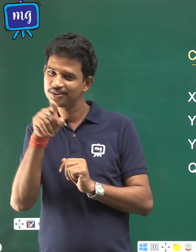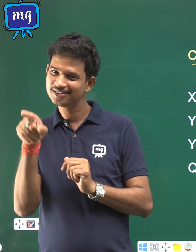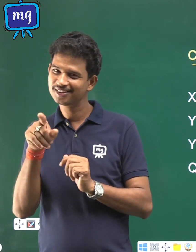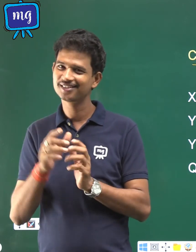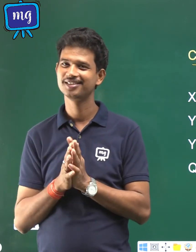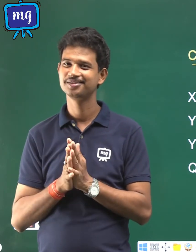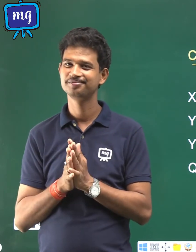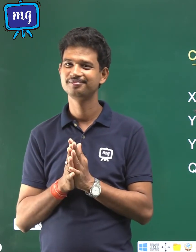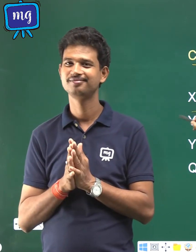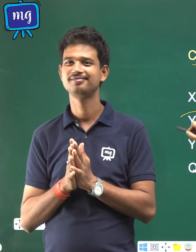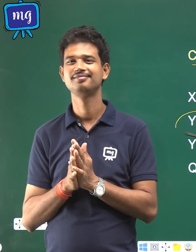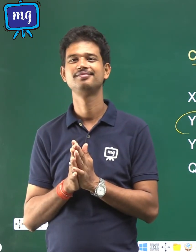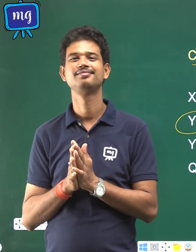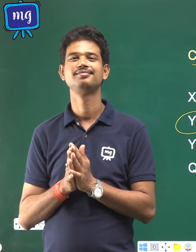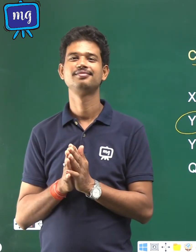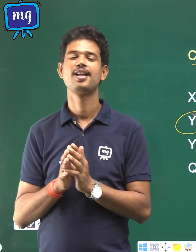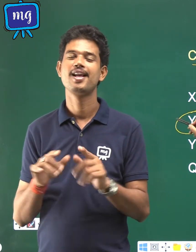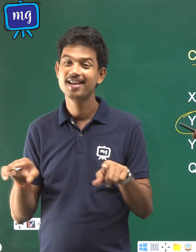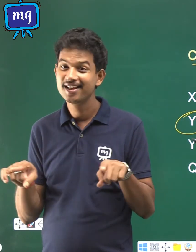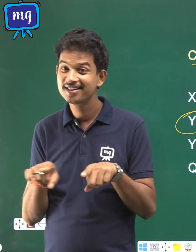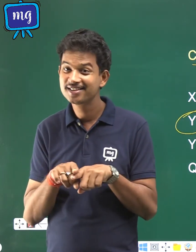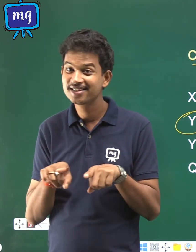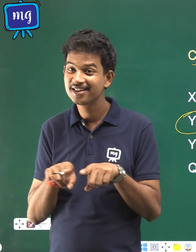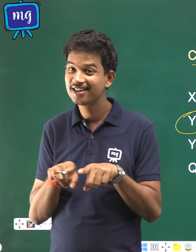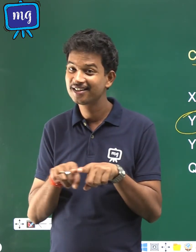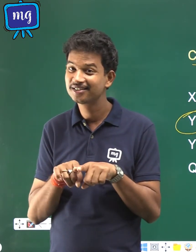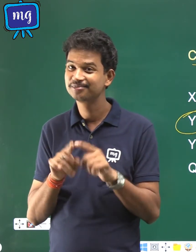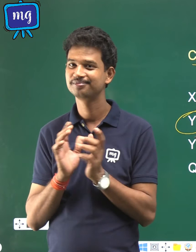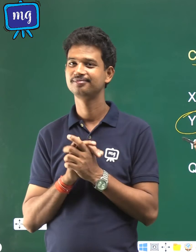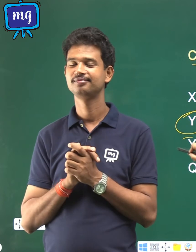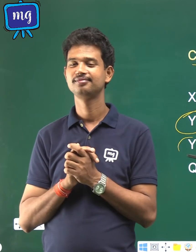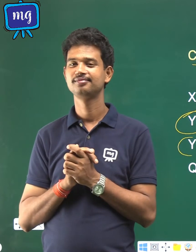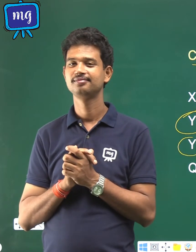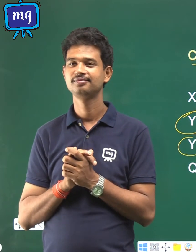Y को हमने सर्कल बनाया।